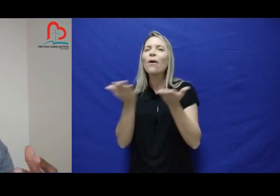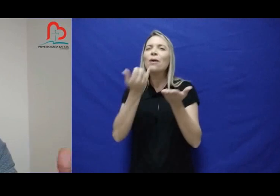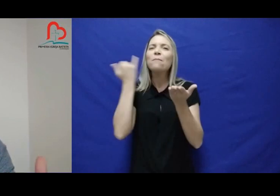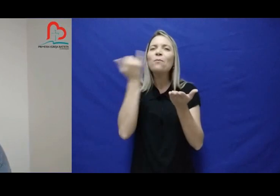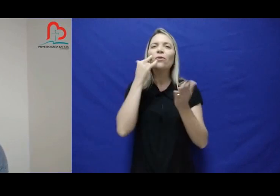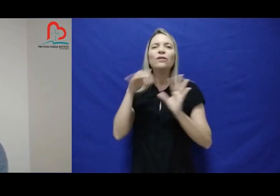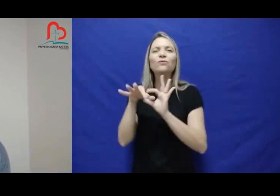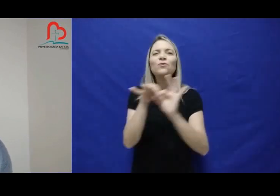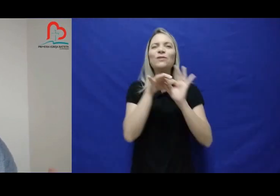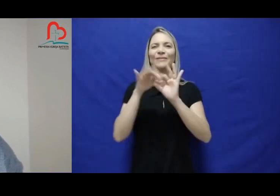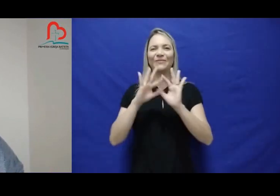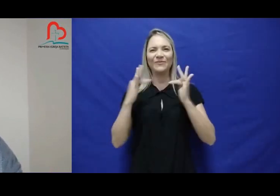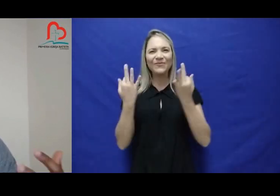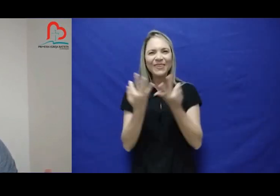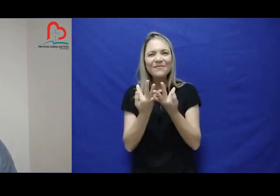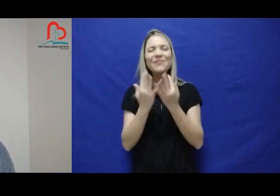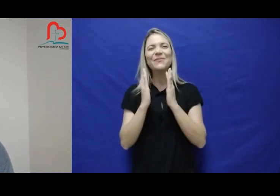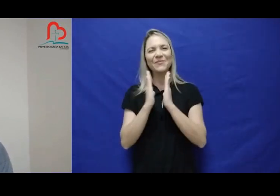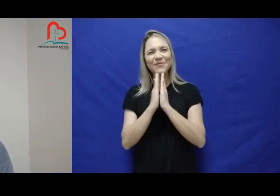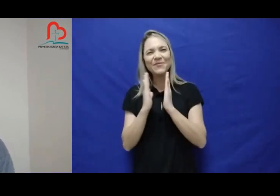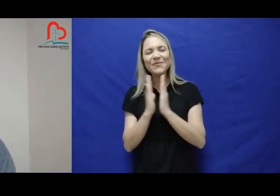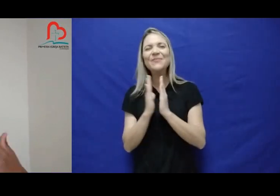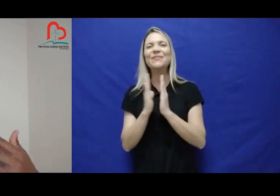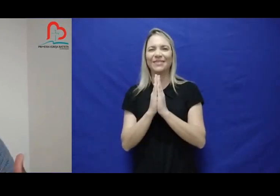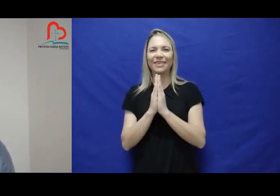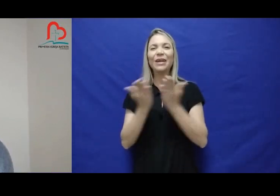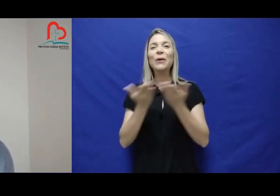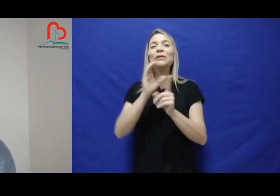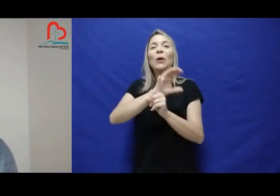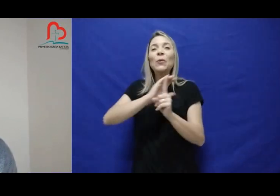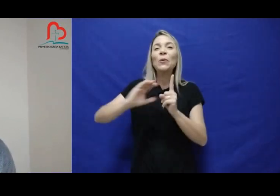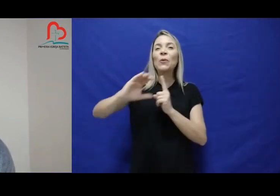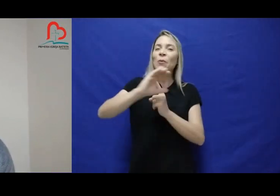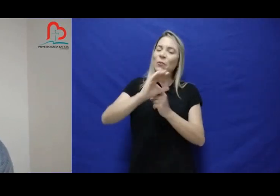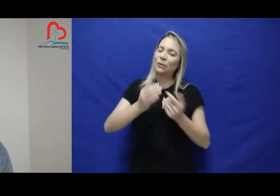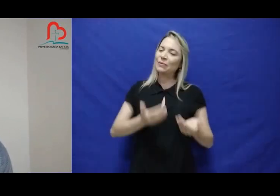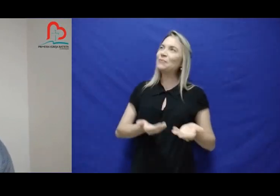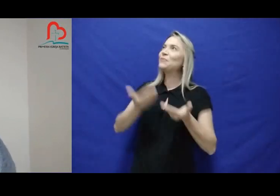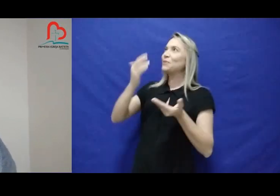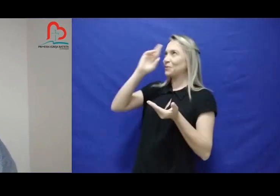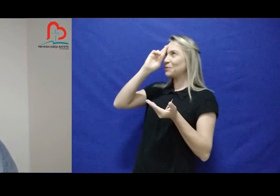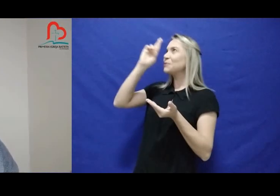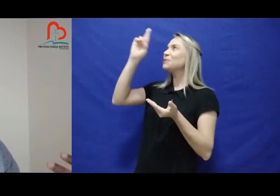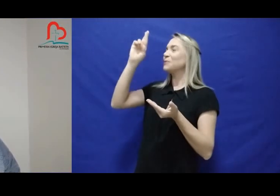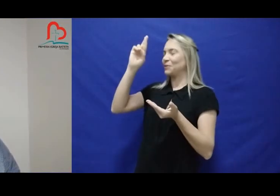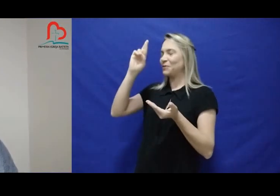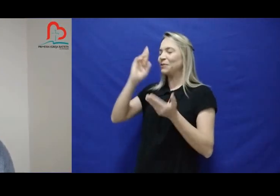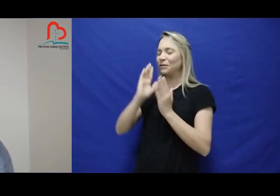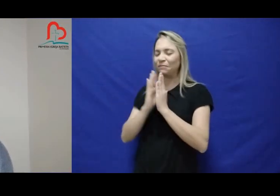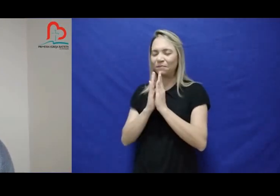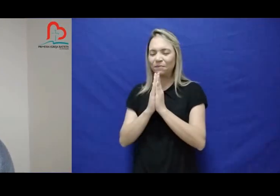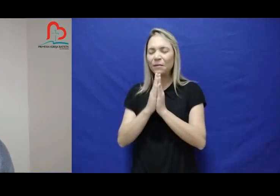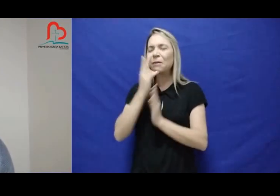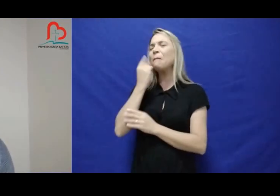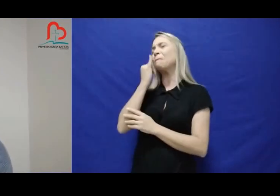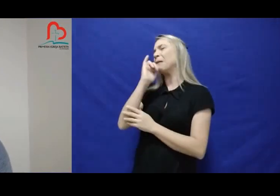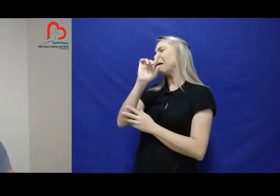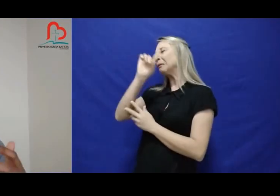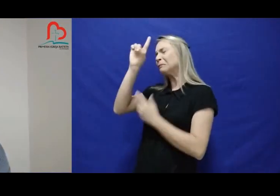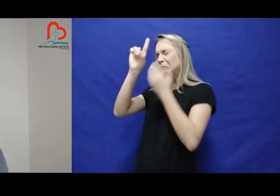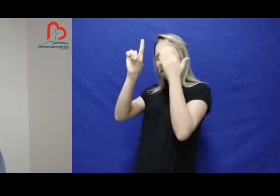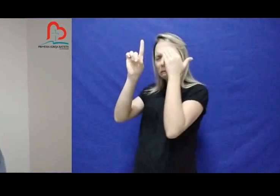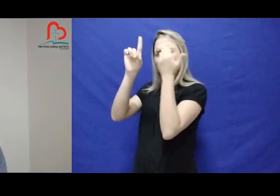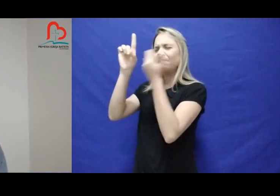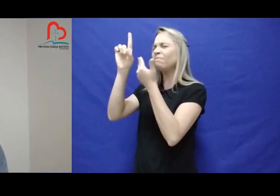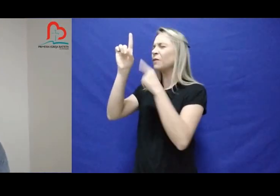comigo. Feche os seus olhos, reúna a sua família. Vamos todos orar ao Senhor neste momento, colocando este culto diante dele. Vamos